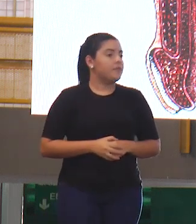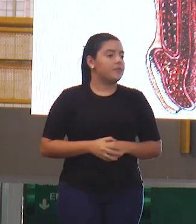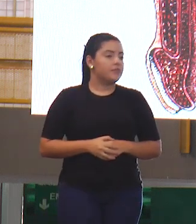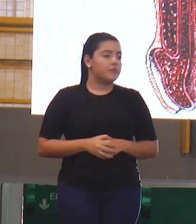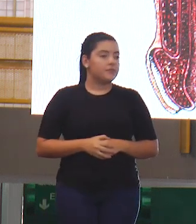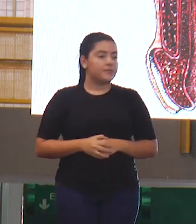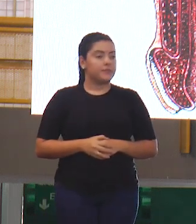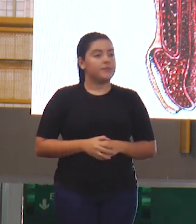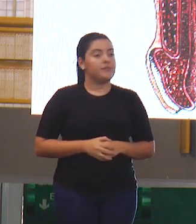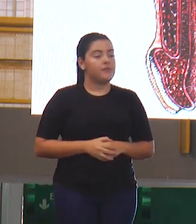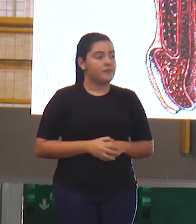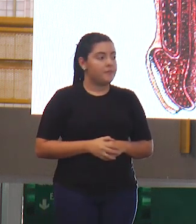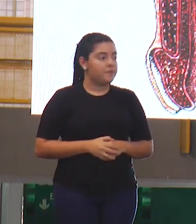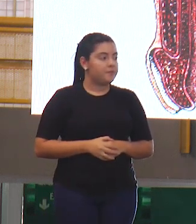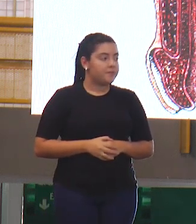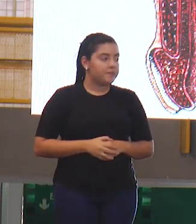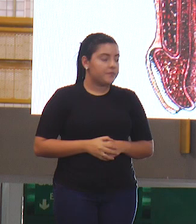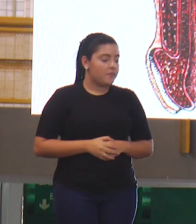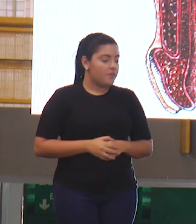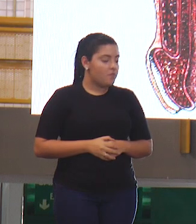da circulação.